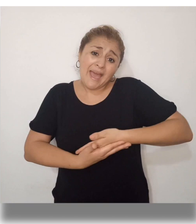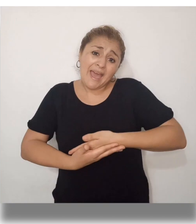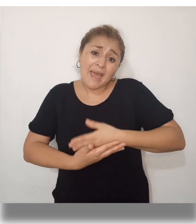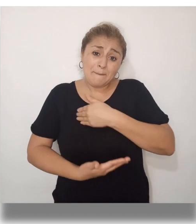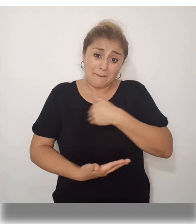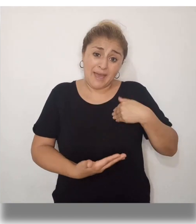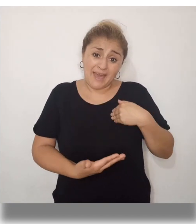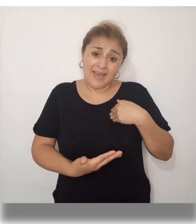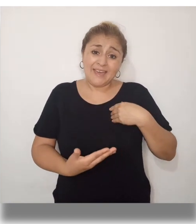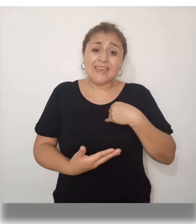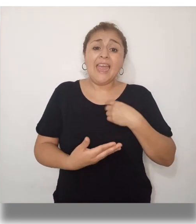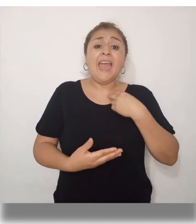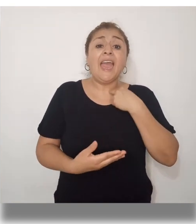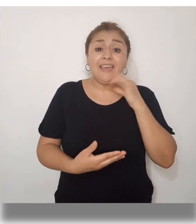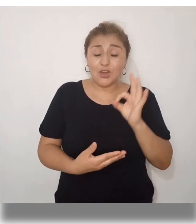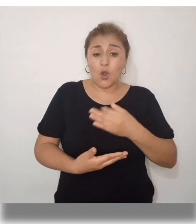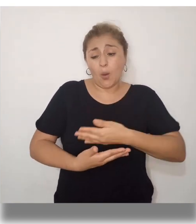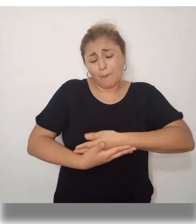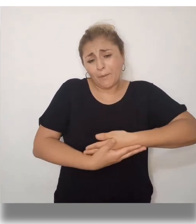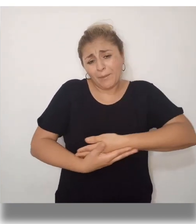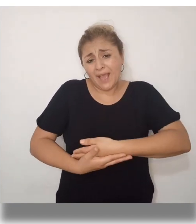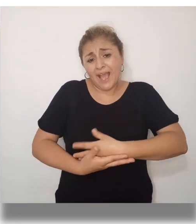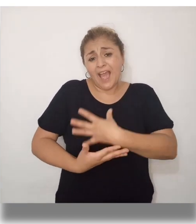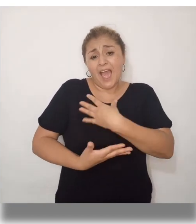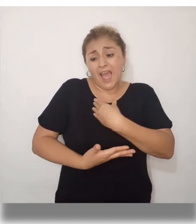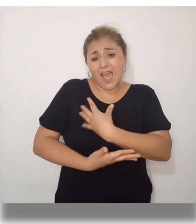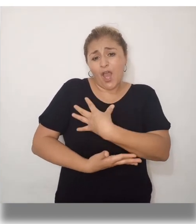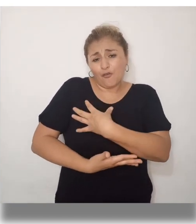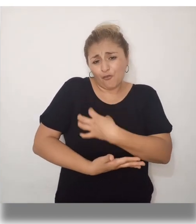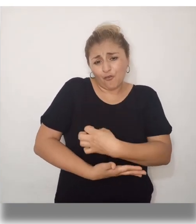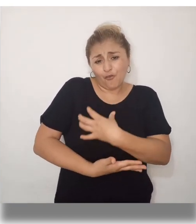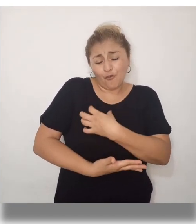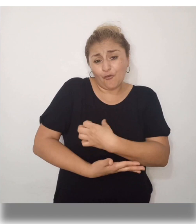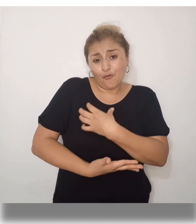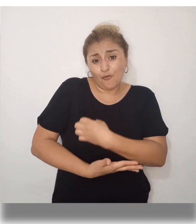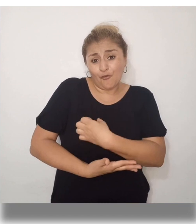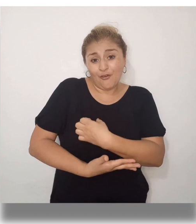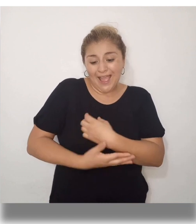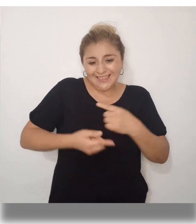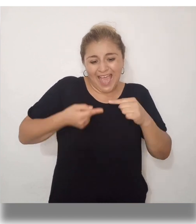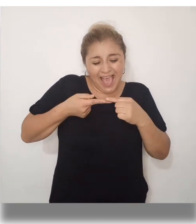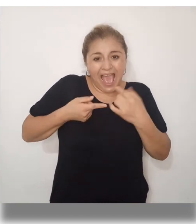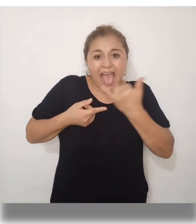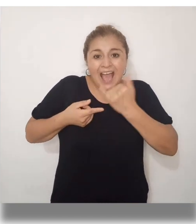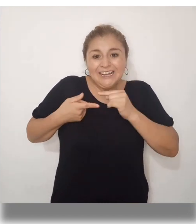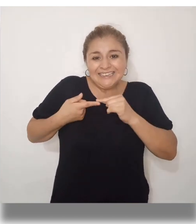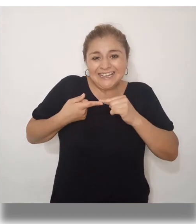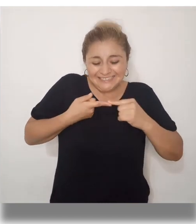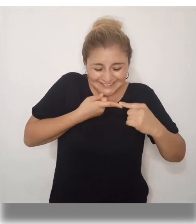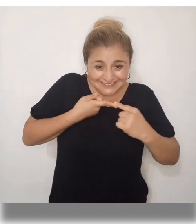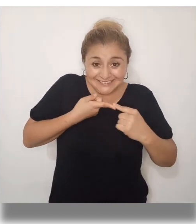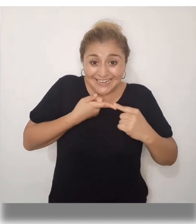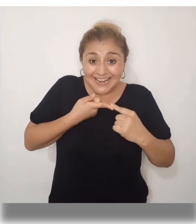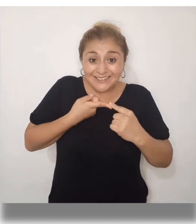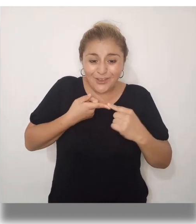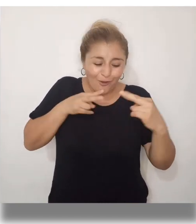el pecho a su bebé en su cerebro se producen grandes cantidades de oxitocina te